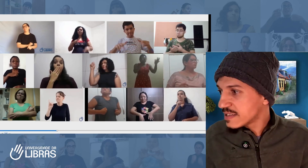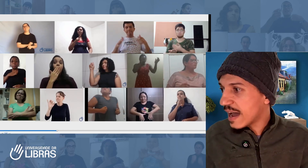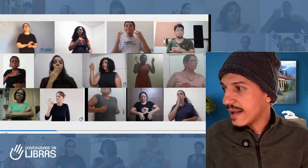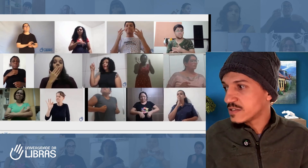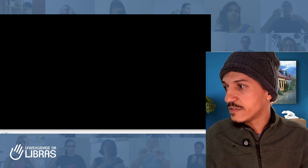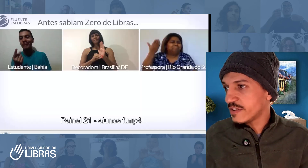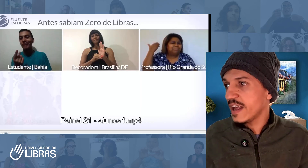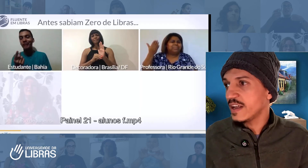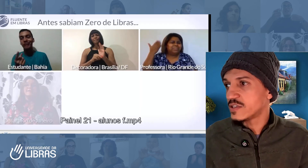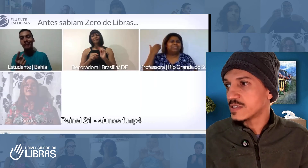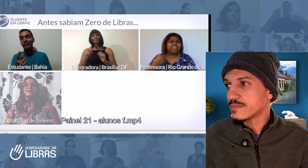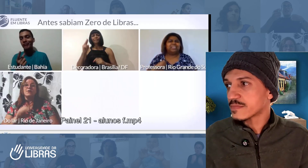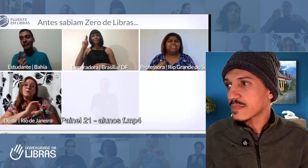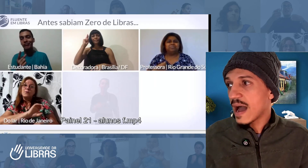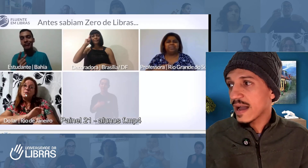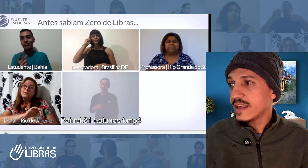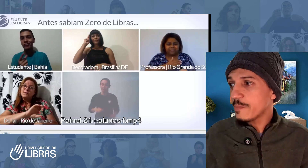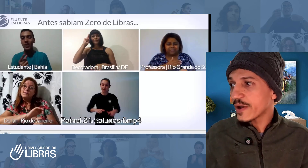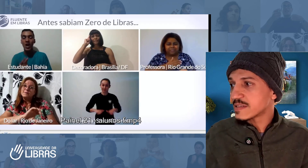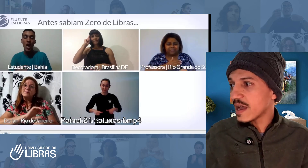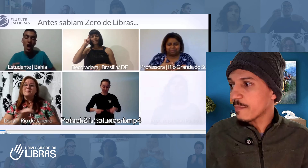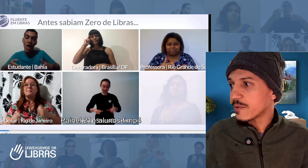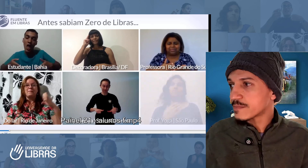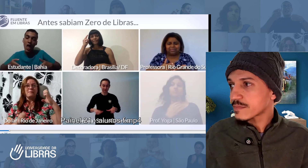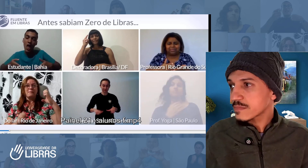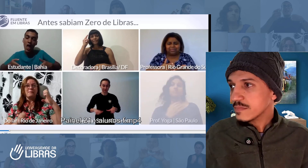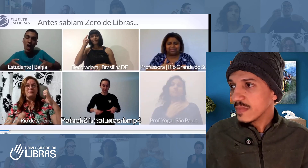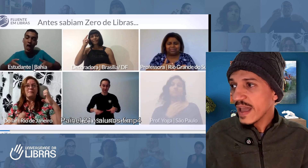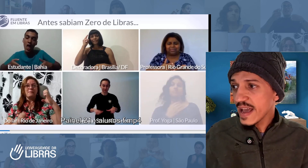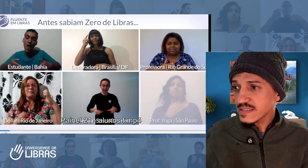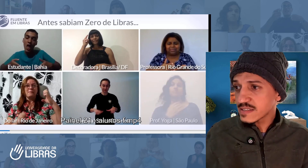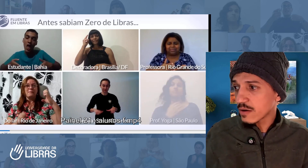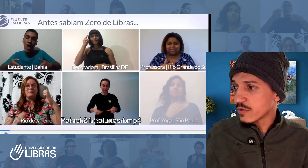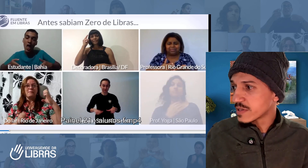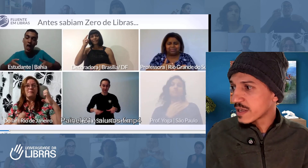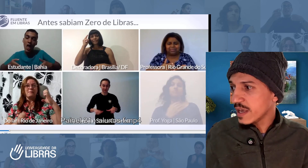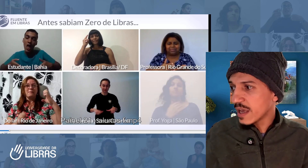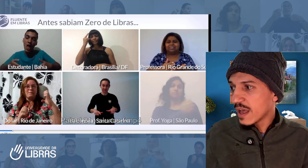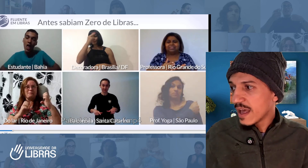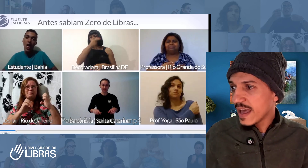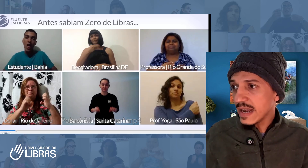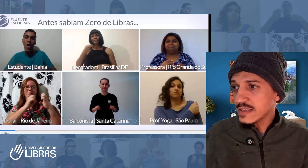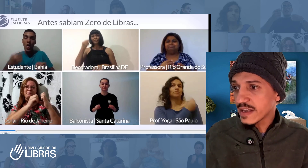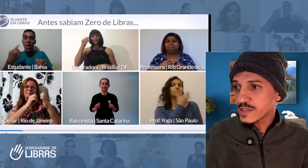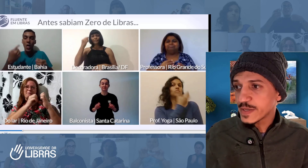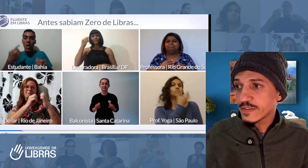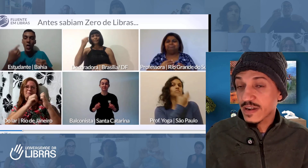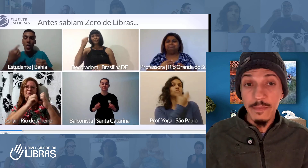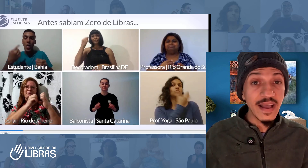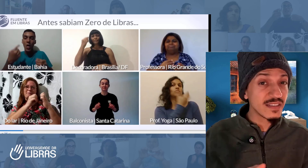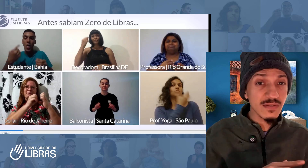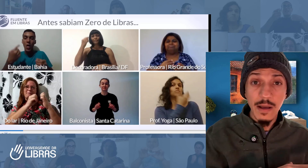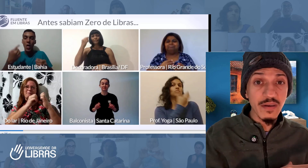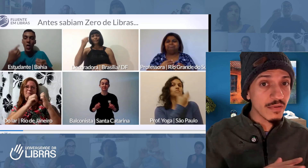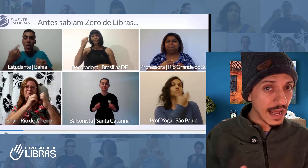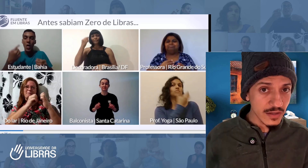idades diferentes. Aqui, por exemplo, esses alunos aqui, eles especificamente não sabiam nada de